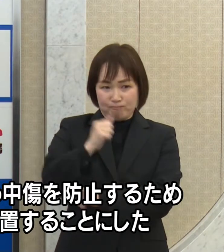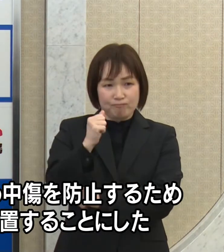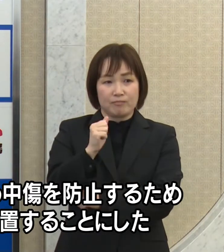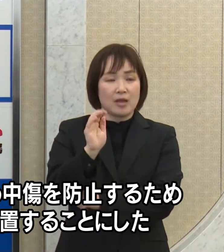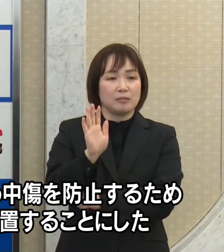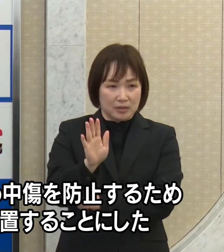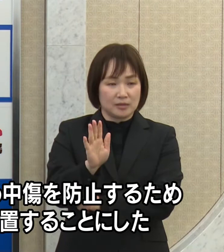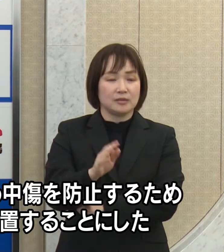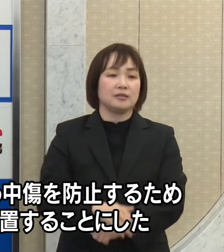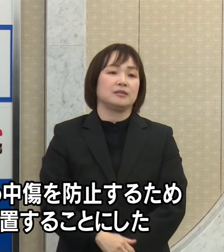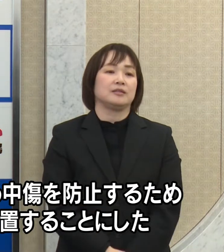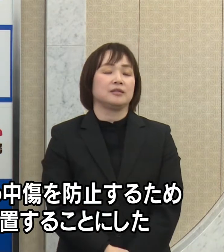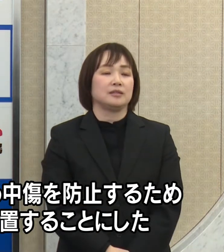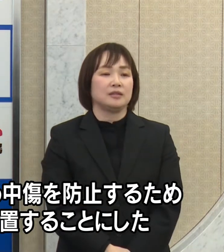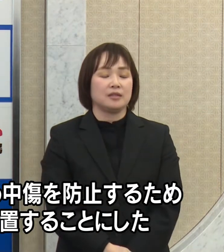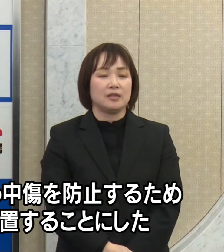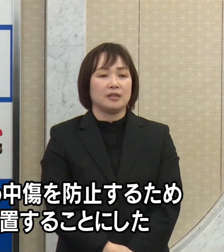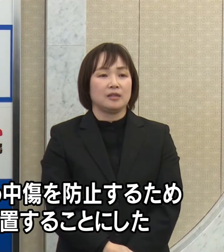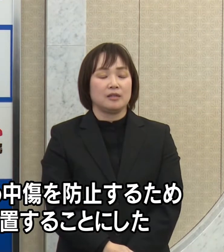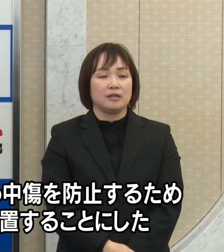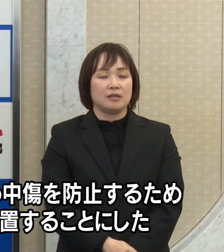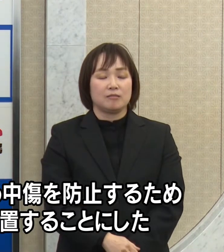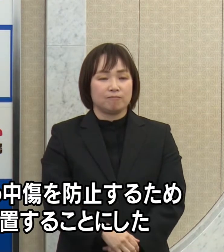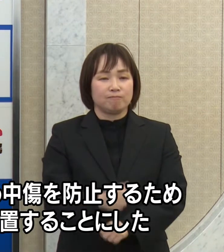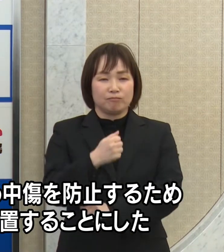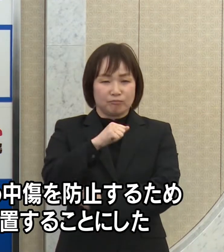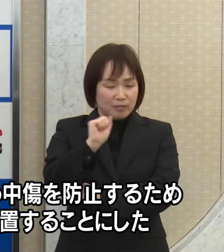相談窓口を設置することにしました。